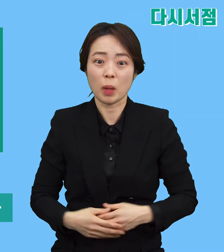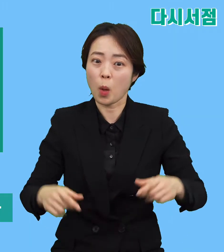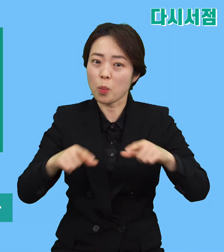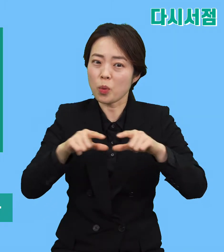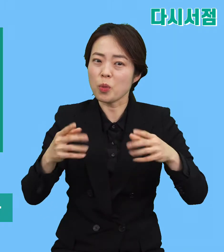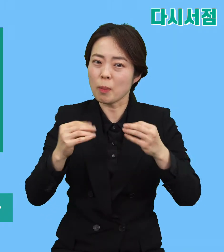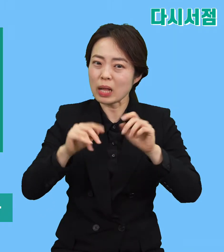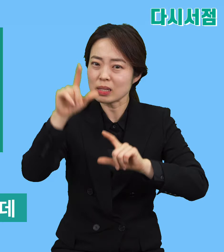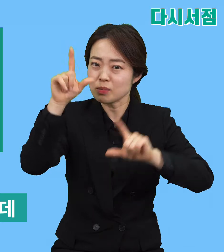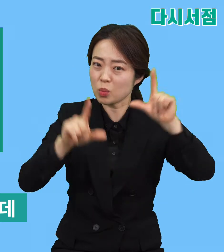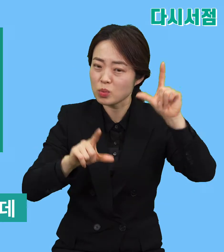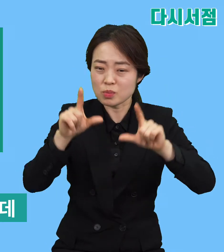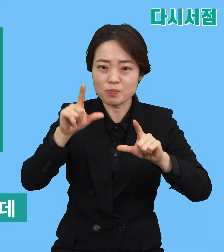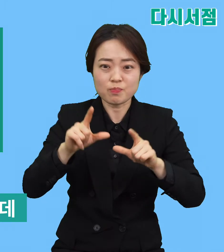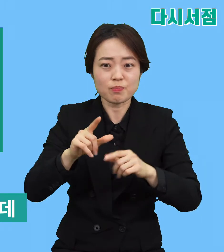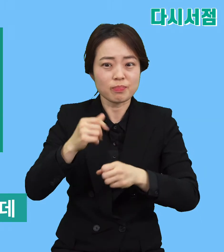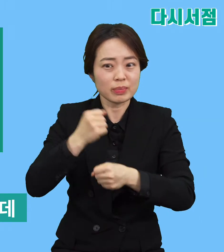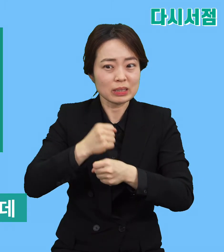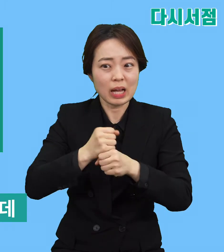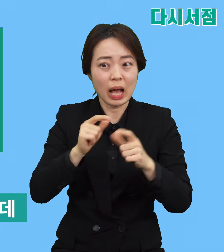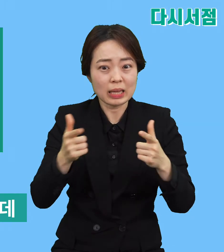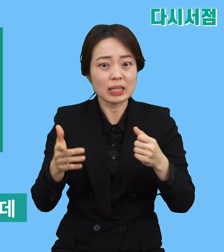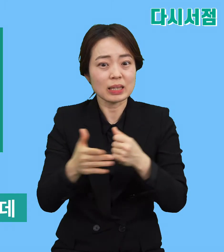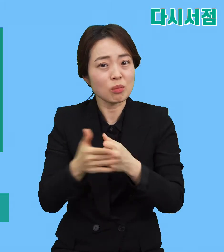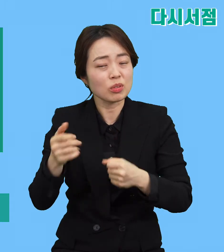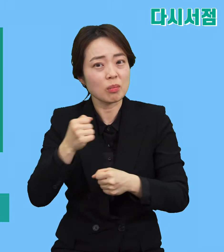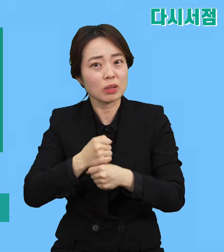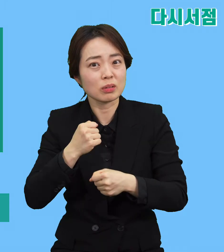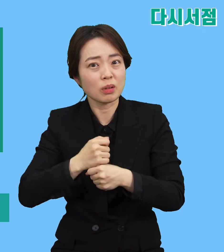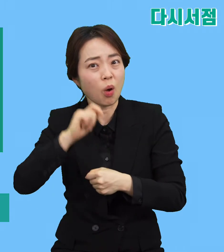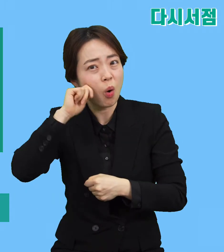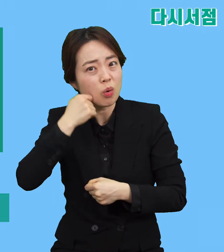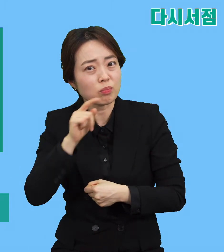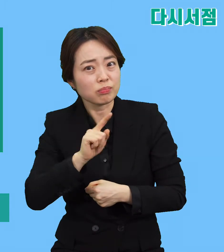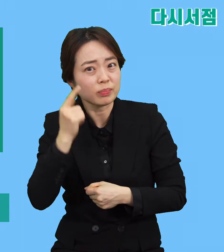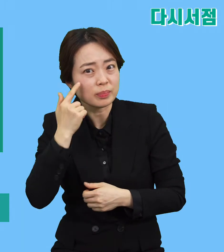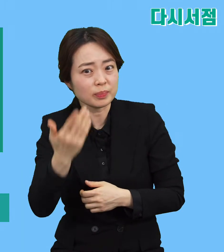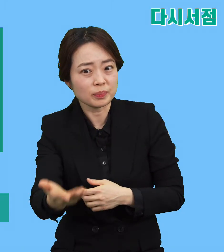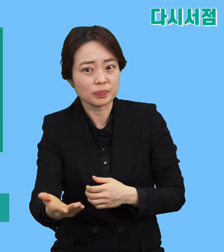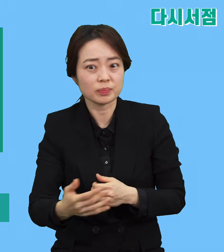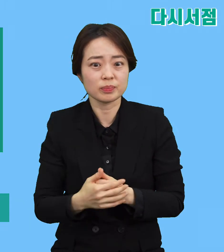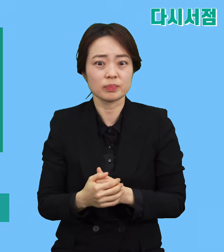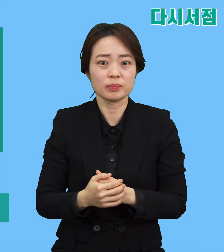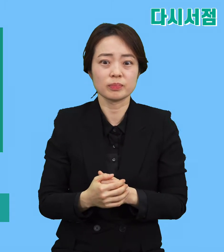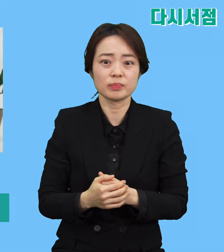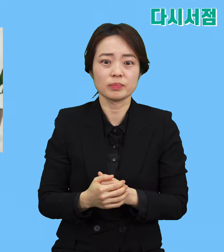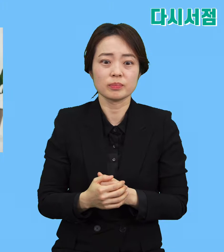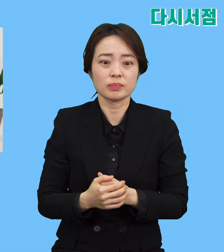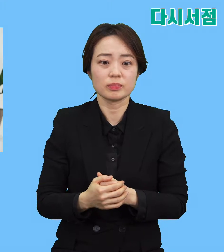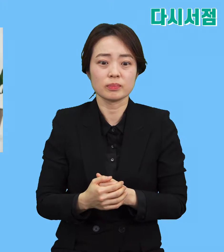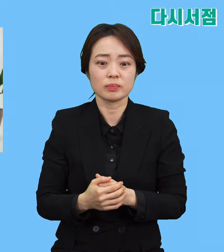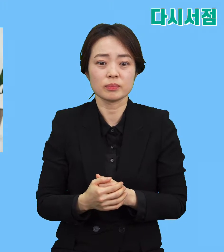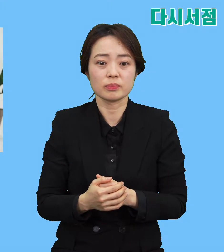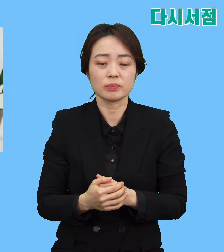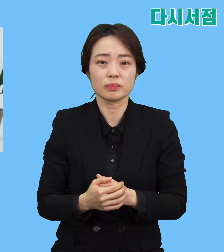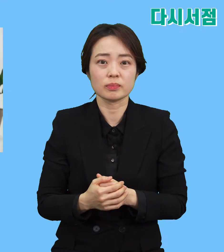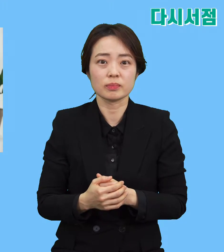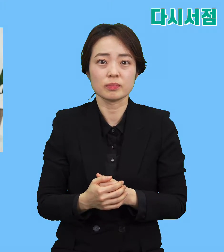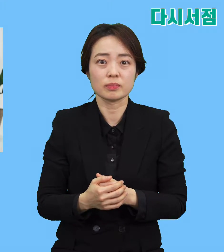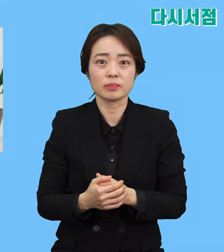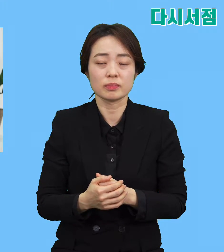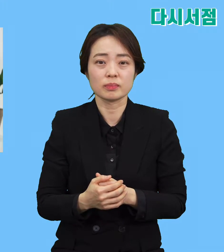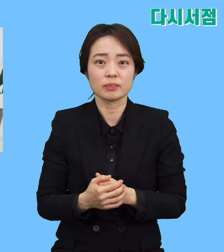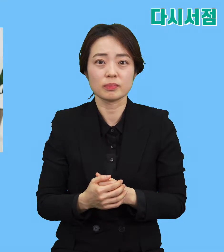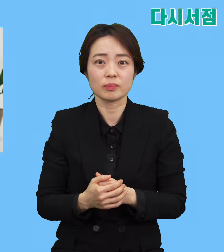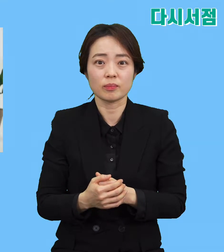흔하게 쓰이는 판형이나 제본이 아니다 보니 만드는 데 어려움이 있었을 것 같아요. 우선 그